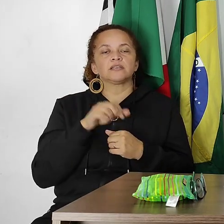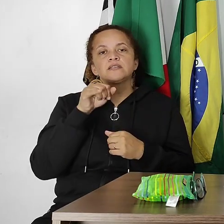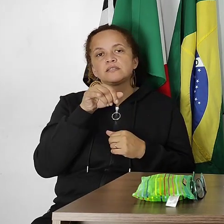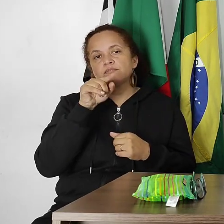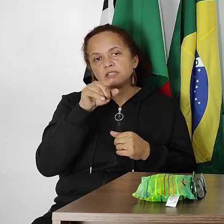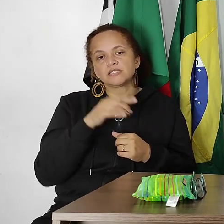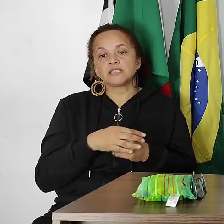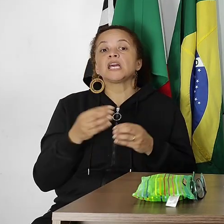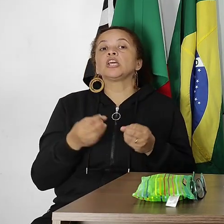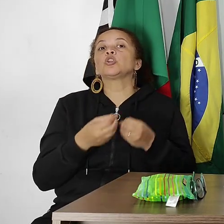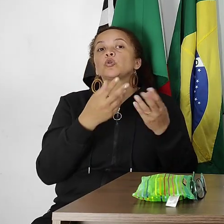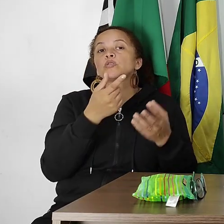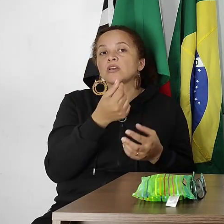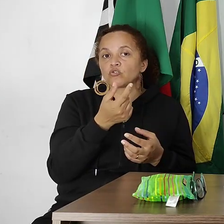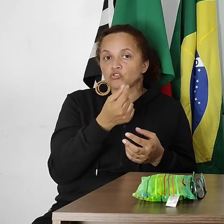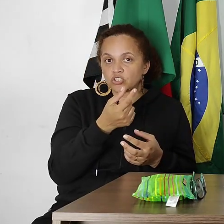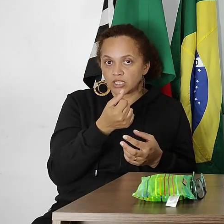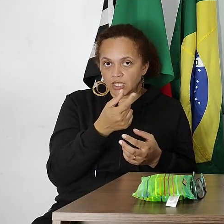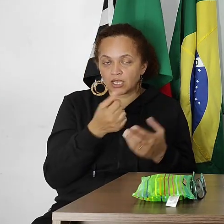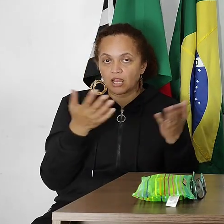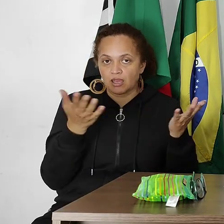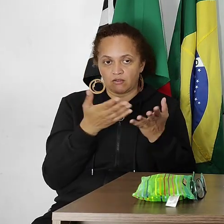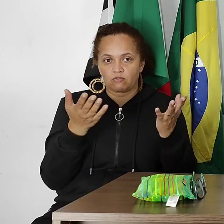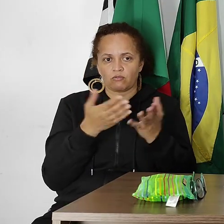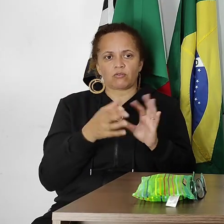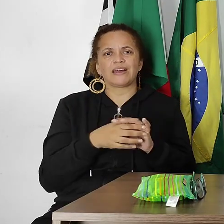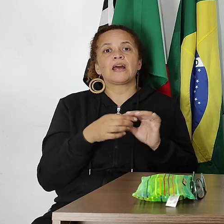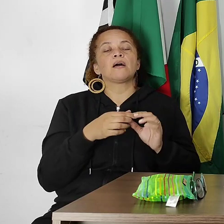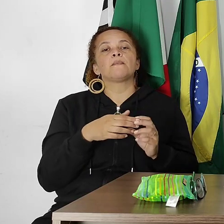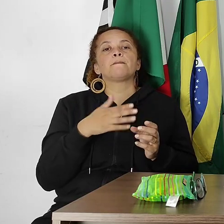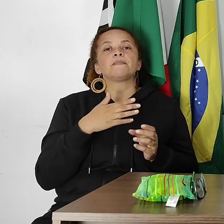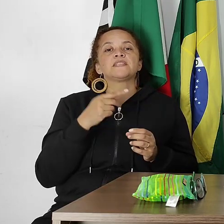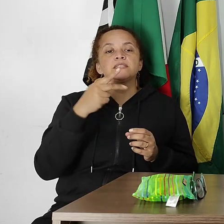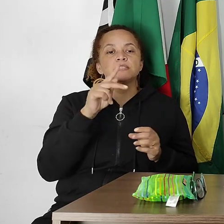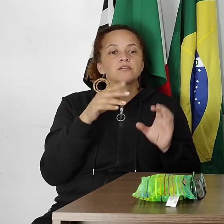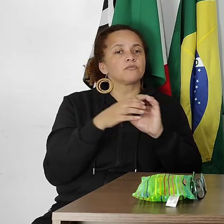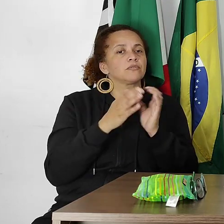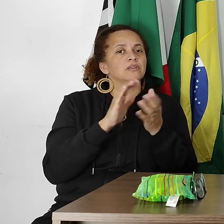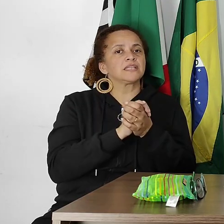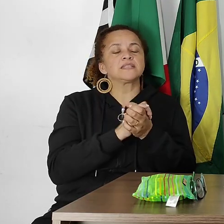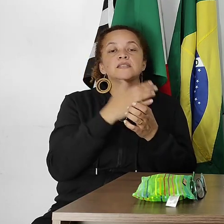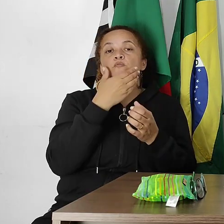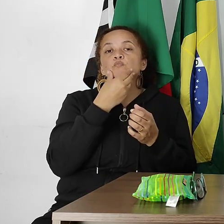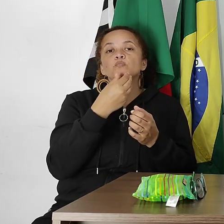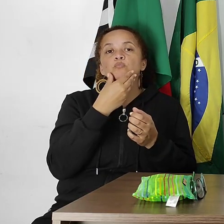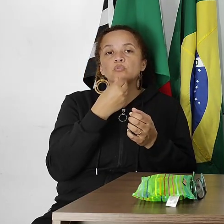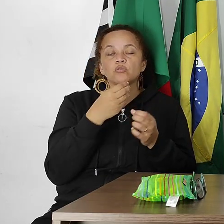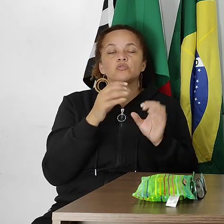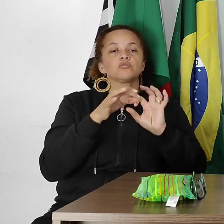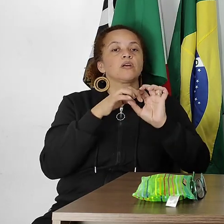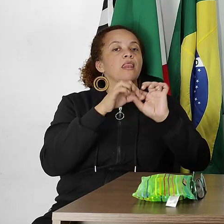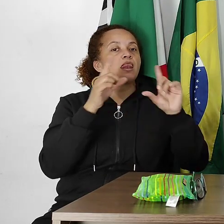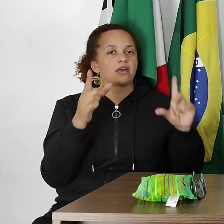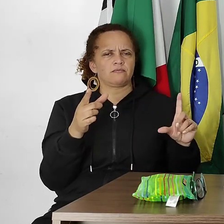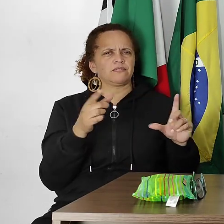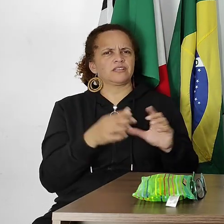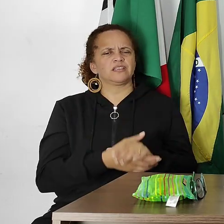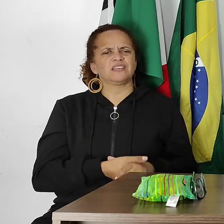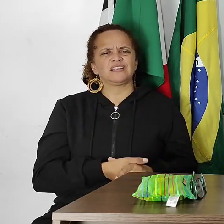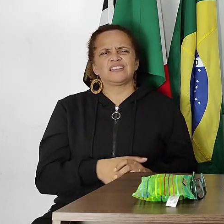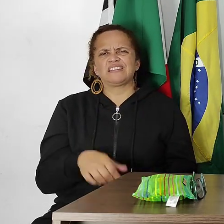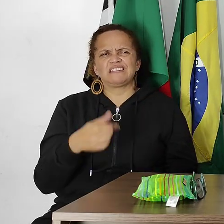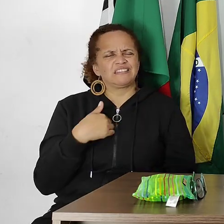trazer esse dinheiro aqui para mim, eu solto ele ainda hoje. Falei, moço, mas eu não sei de nada. Eu não sei de nada. E aquele lá